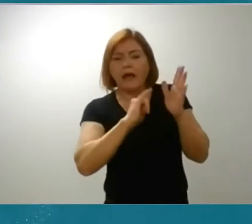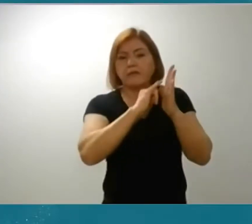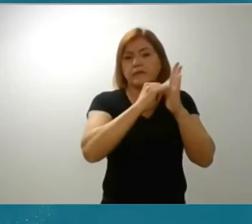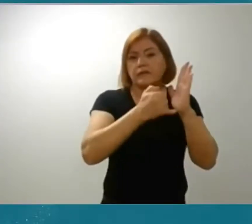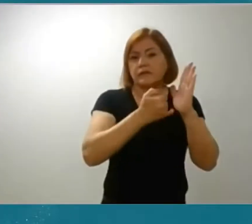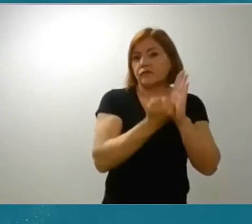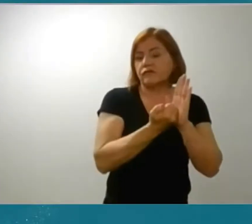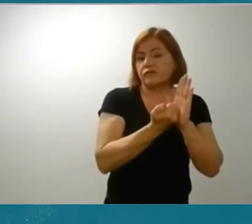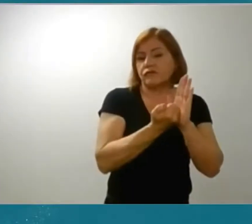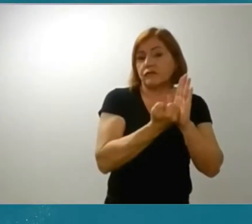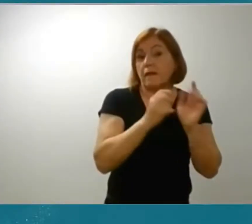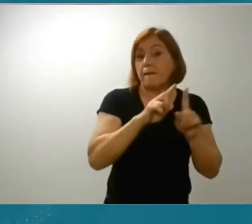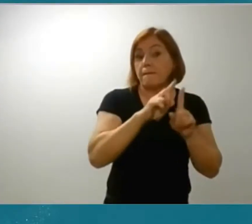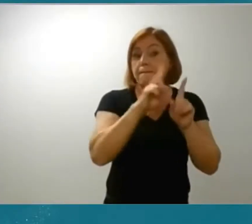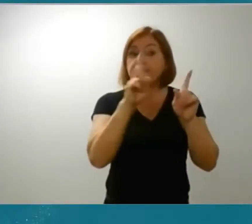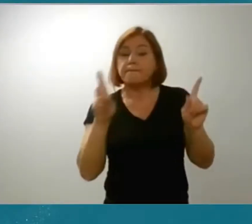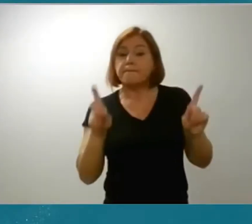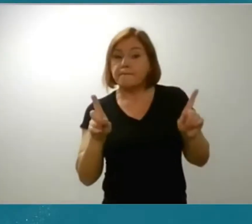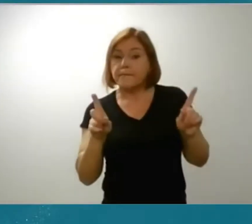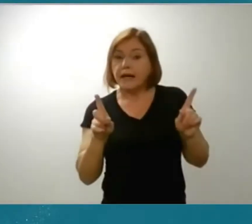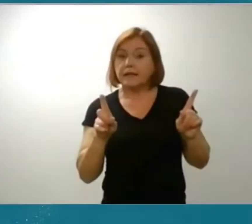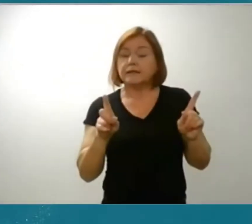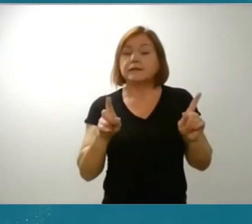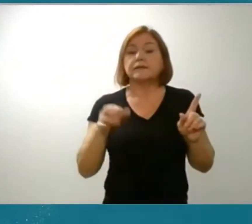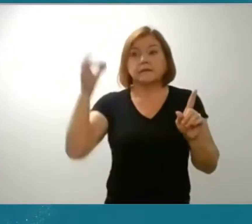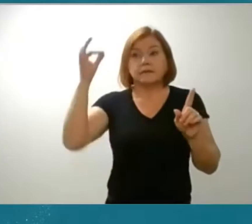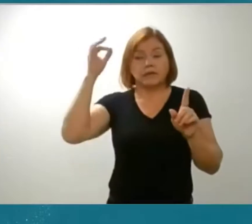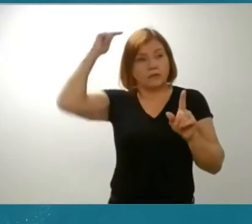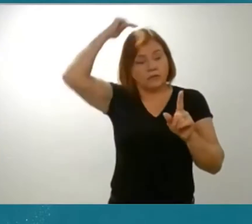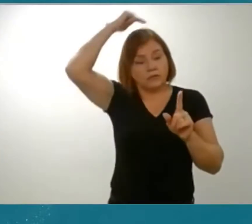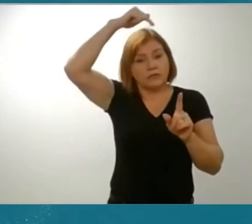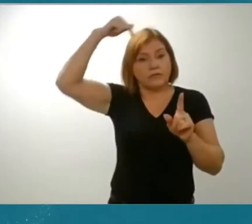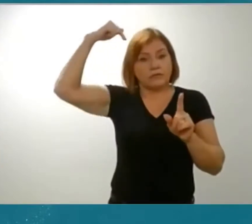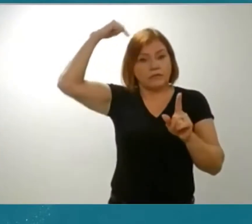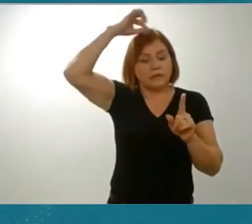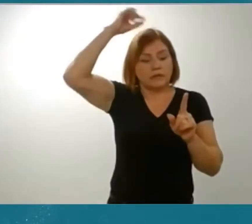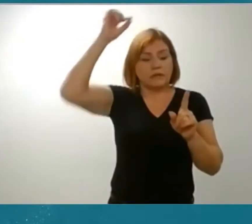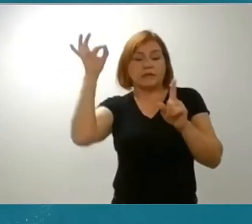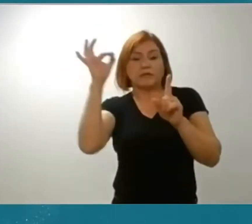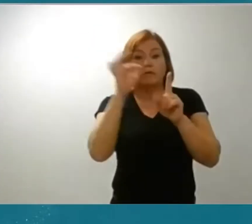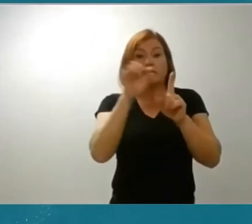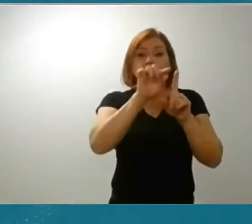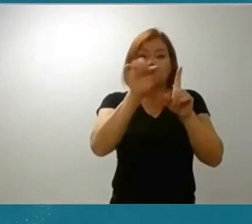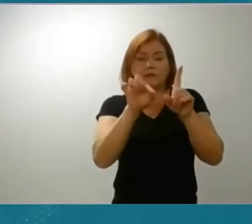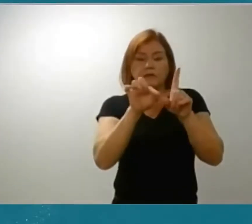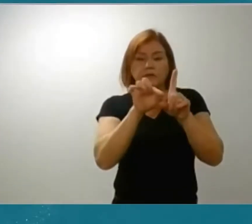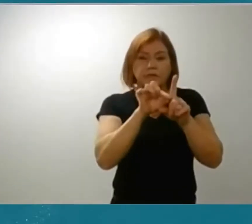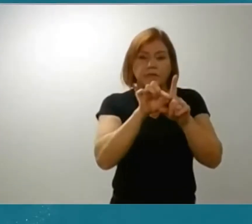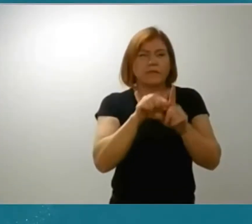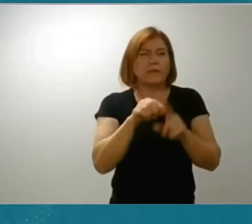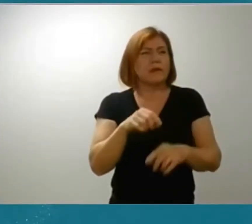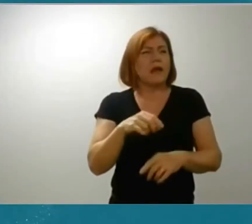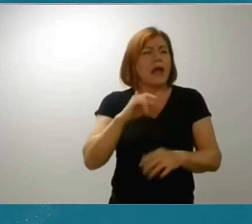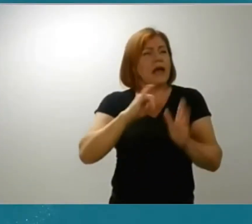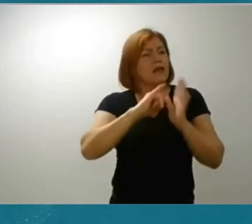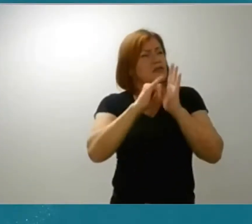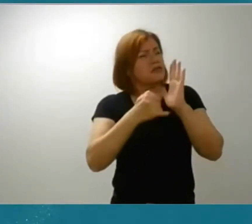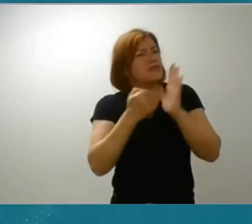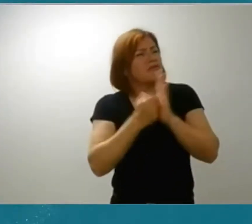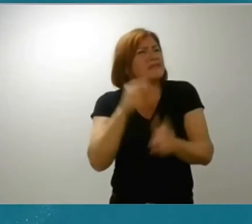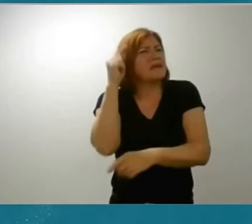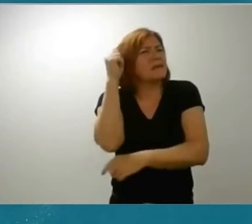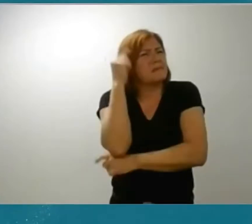20, enquanto José ponderava nessas coisas, eis que lhe apareceu em sonho um anjo do Senhor,